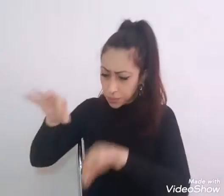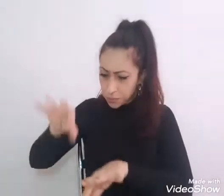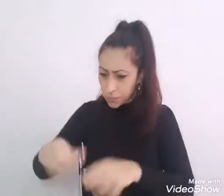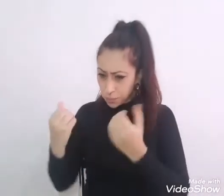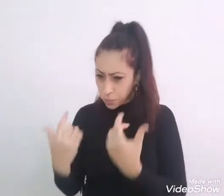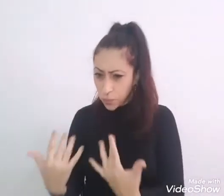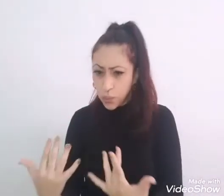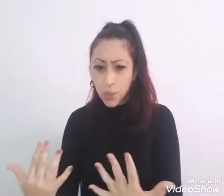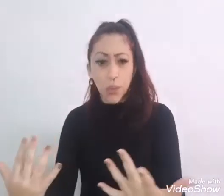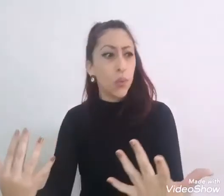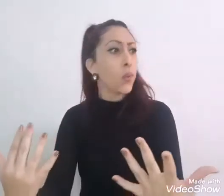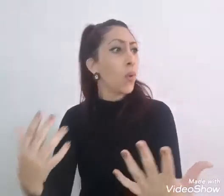mudança em busca de alimento